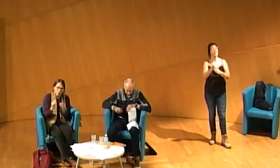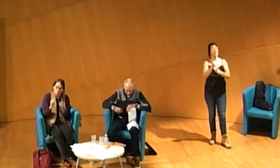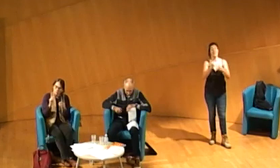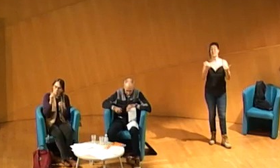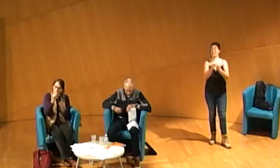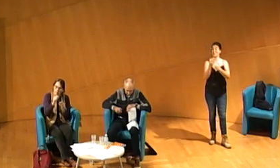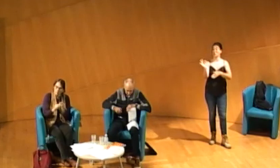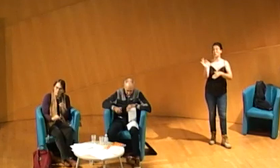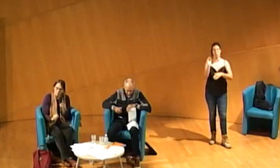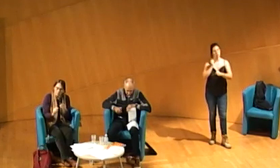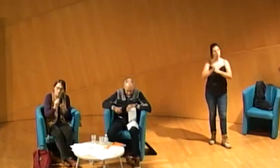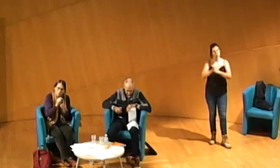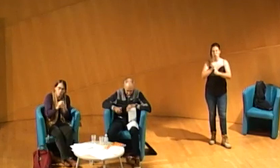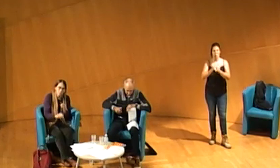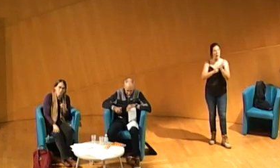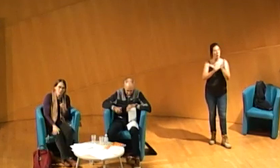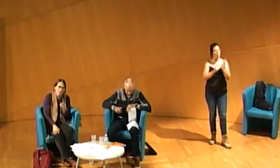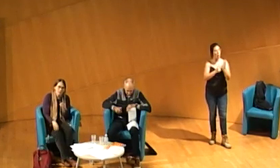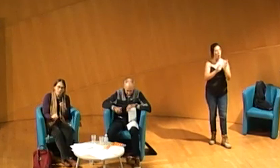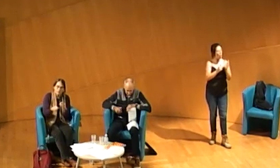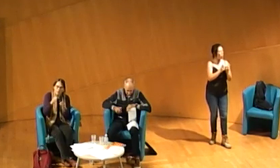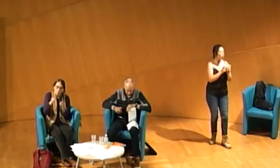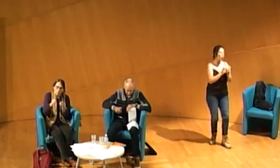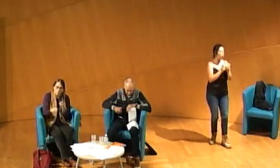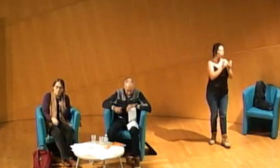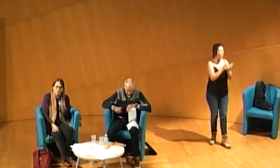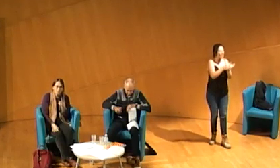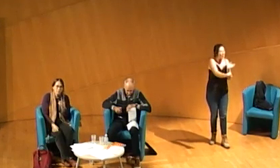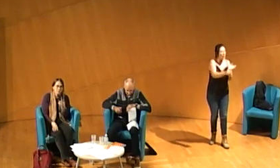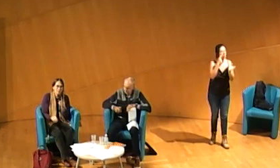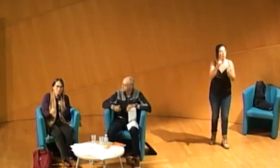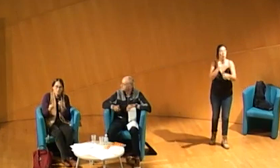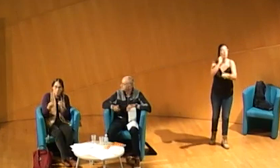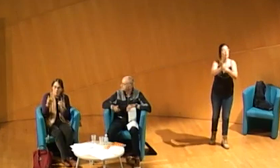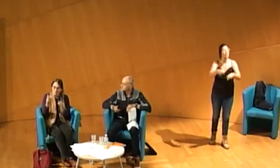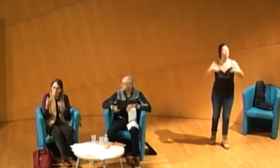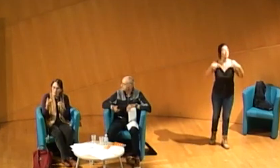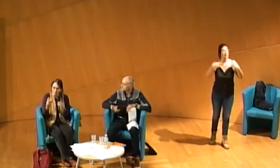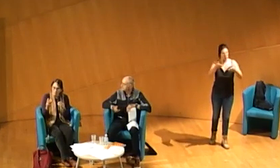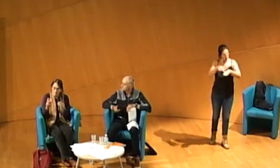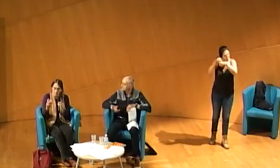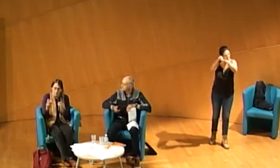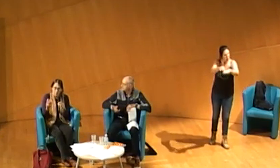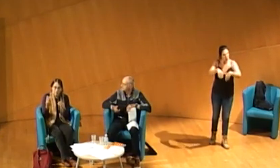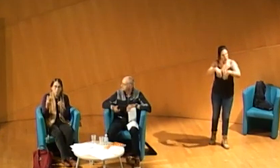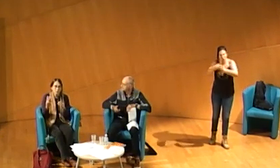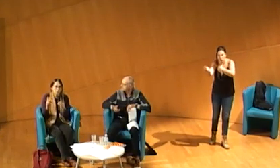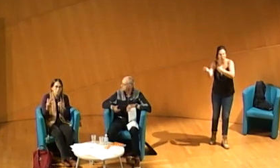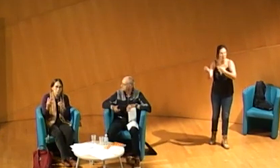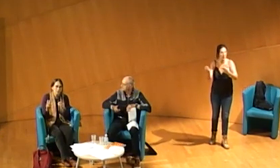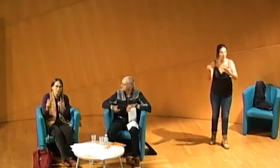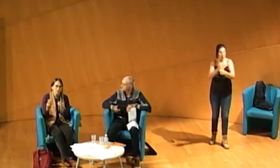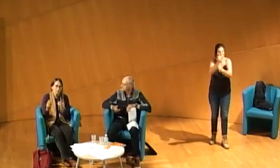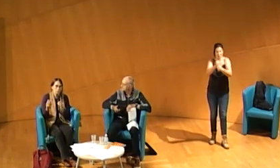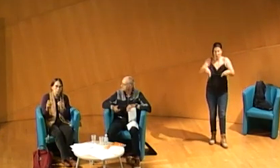plus d'impôts pour que dans les foyers de vie, il y ait un peu plus de personnel et qu'on puisse les emmener visiter des musées ? La société inclusive, c'est qu'on sera